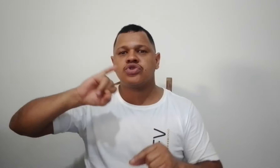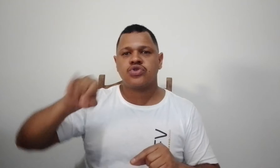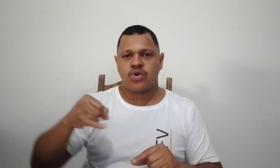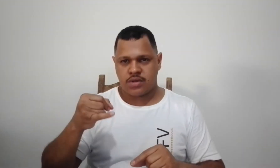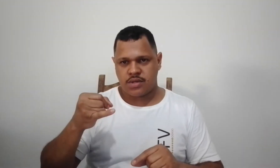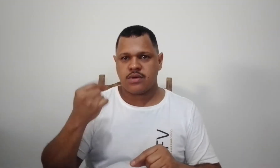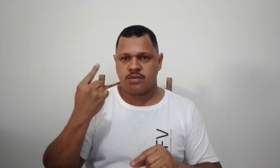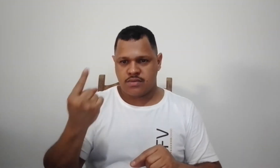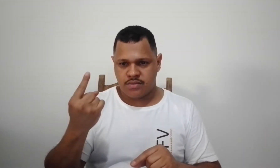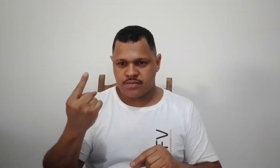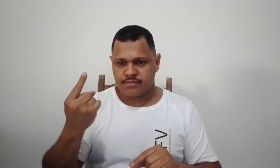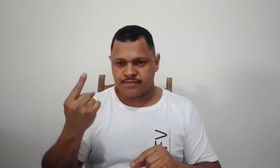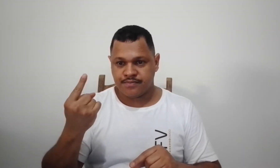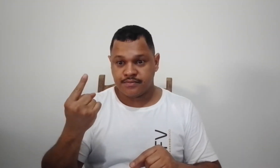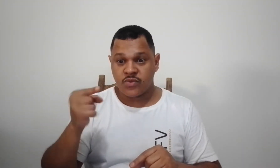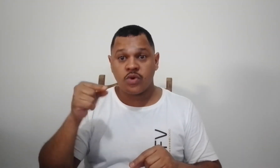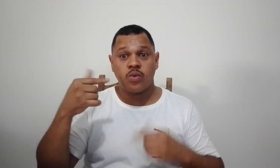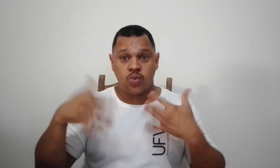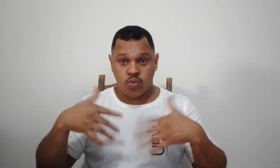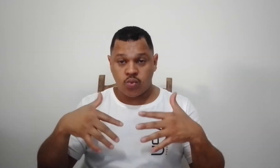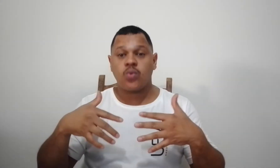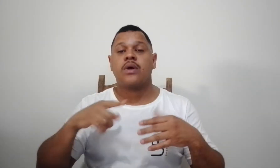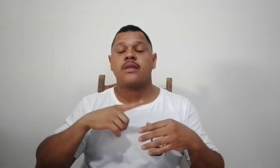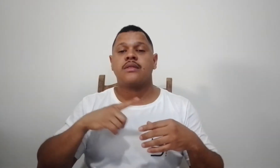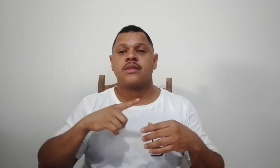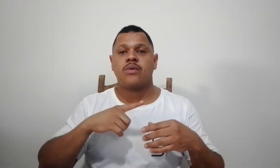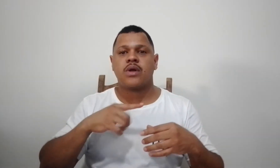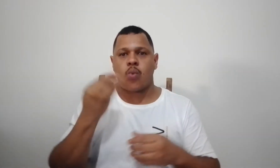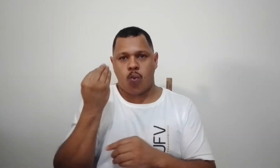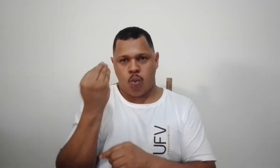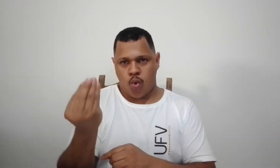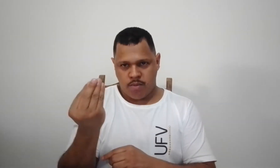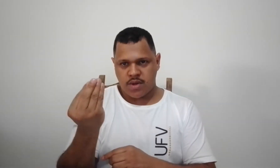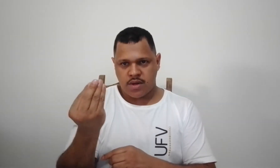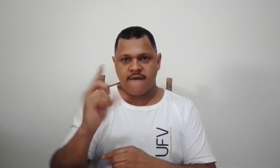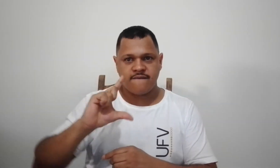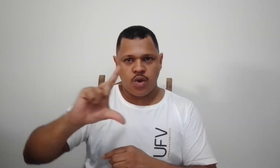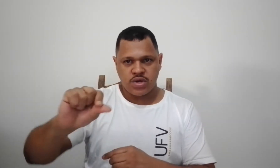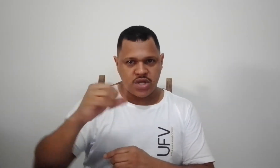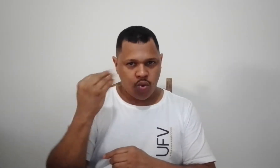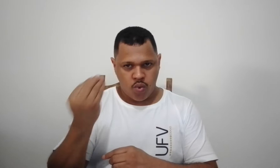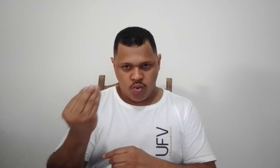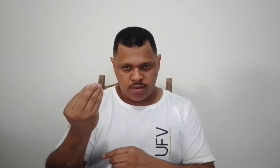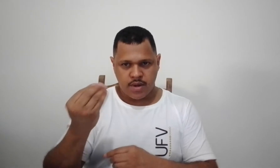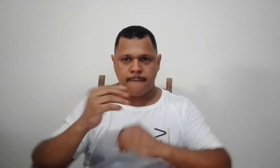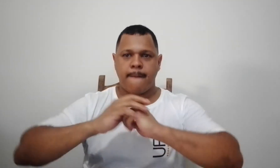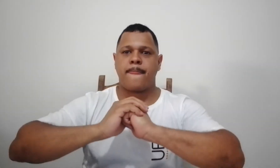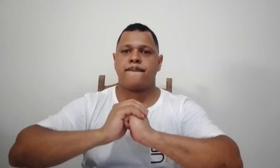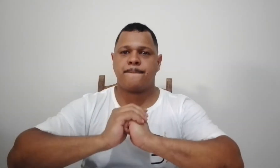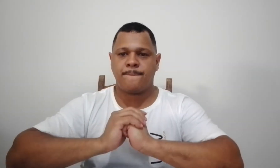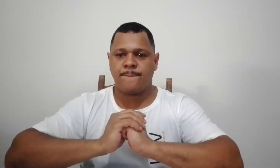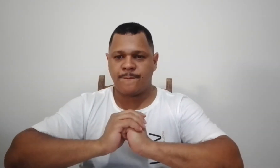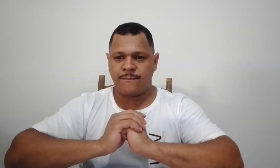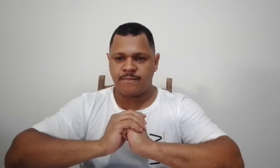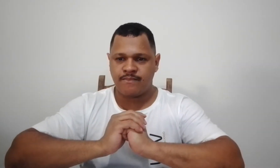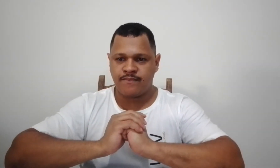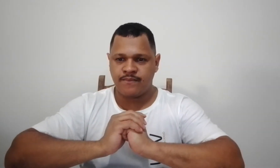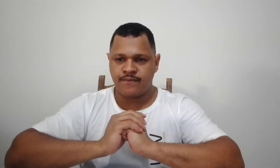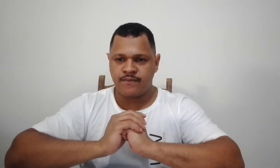uma grandeza girando em velocidade ômega. Observe que tem uma componente real, cosseno de ômega t, e